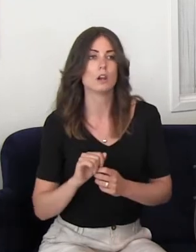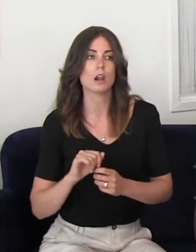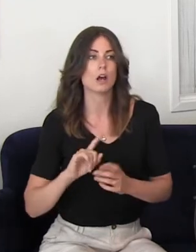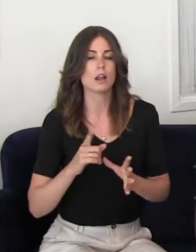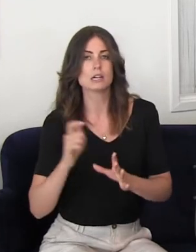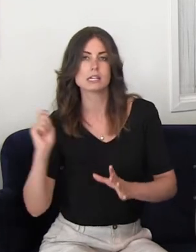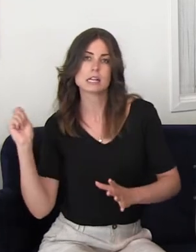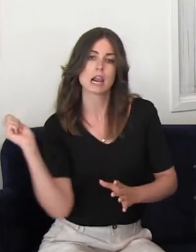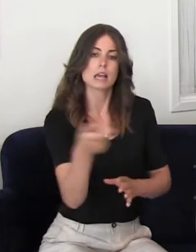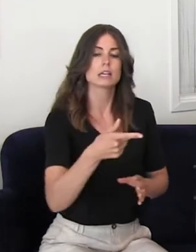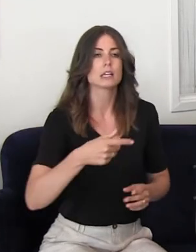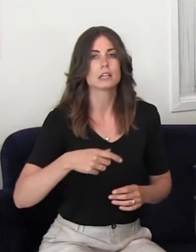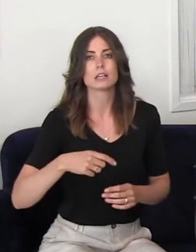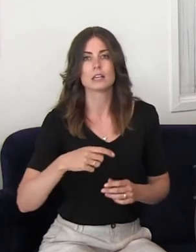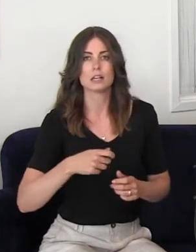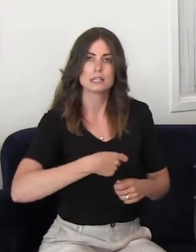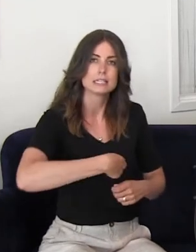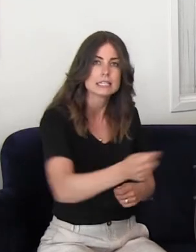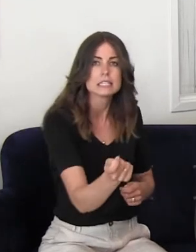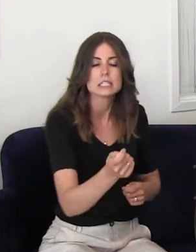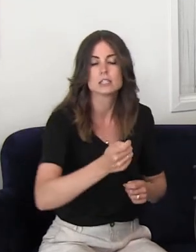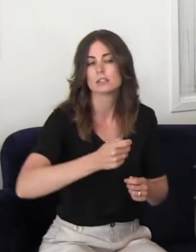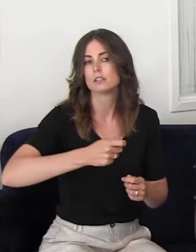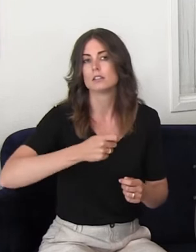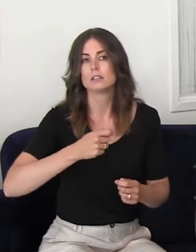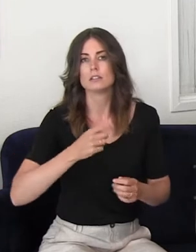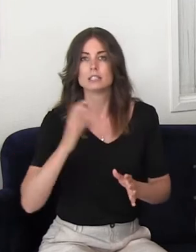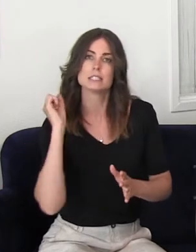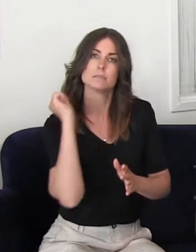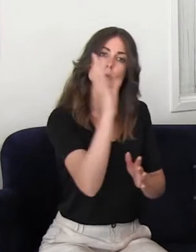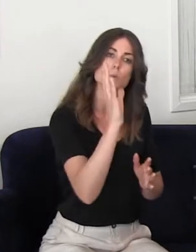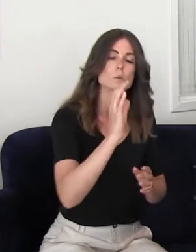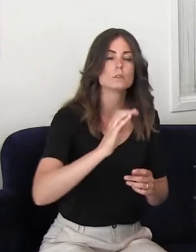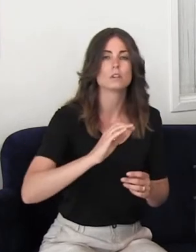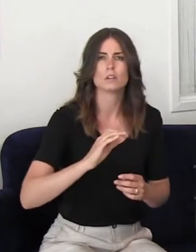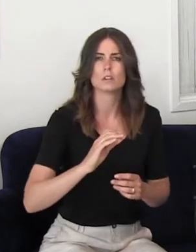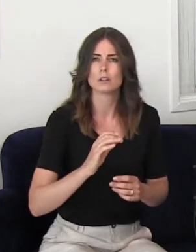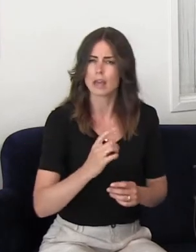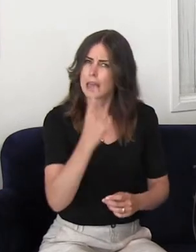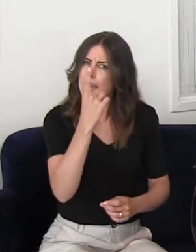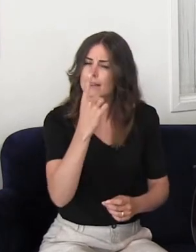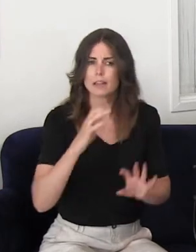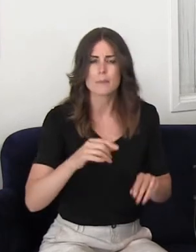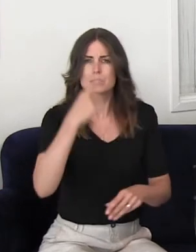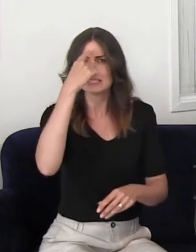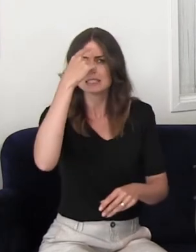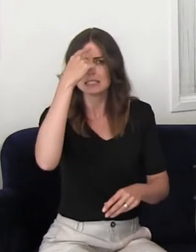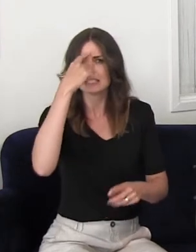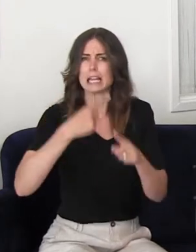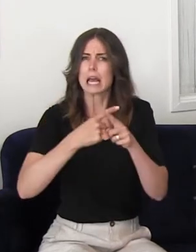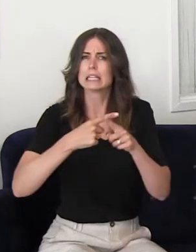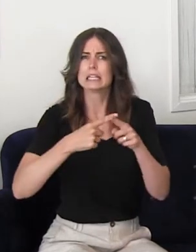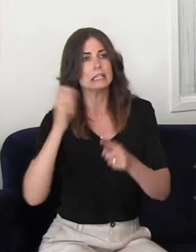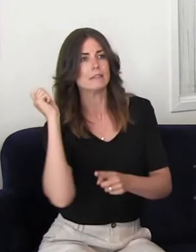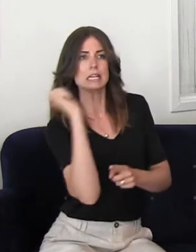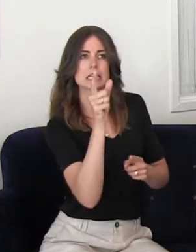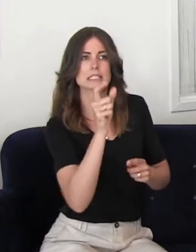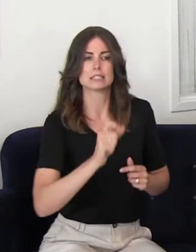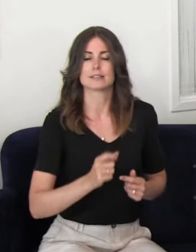slägga. Eller kasta diskus. Kasta spjut. Någon har till och med föreslagit knivkastning.